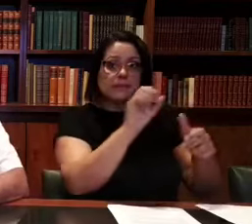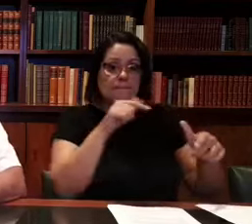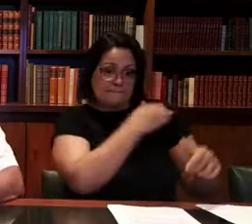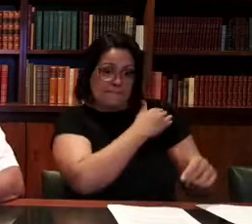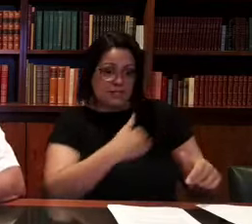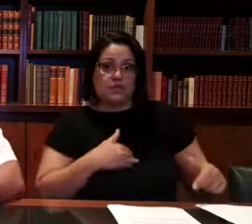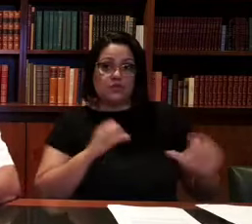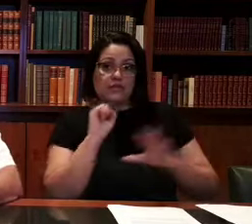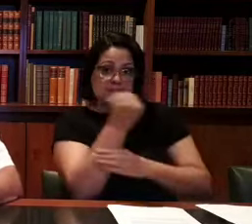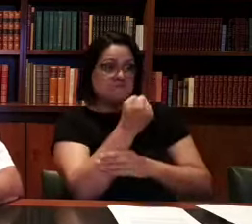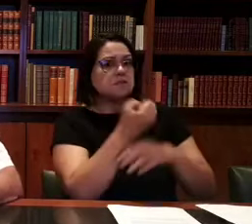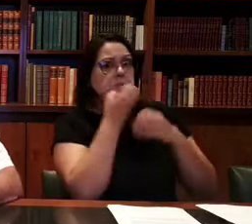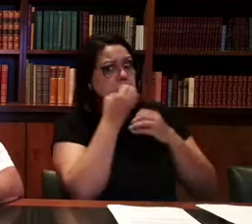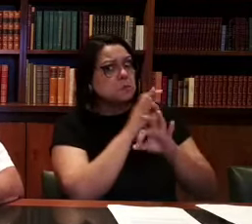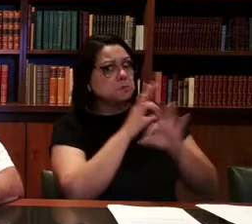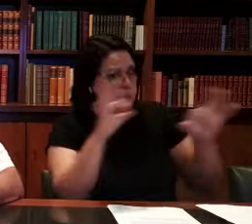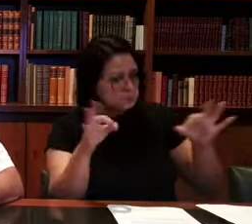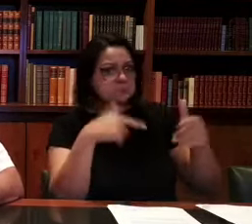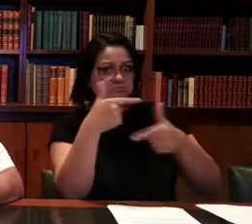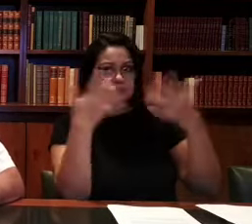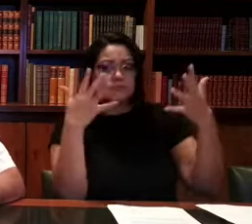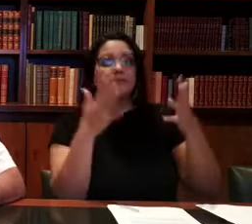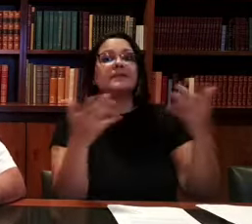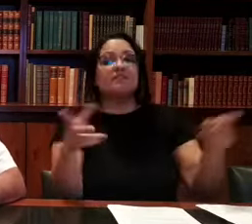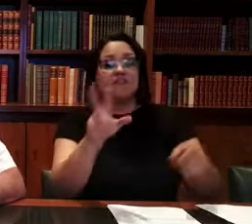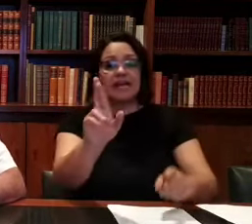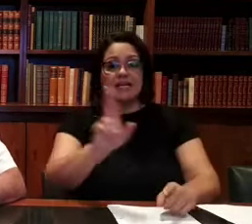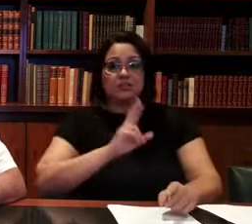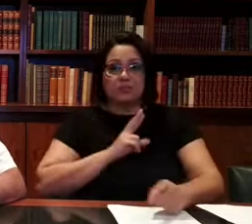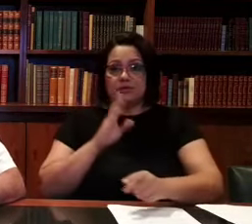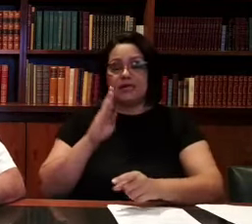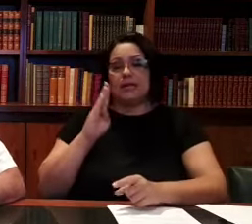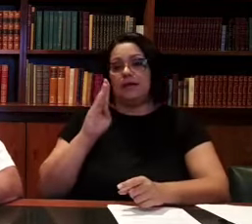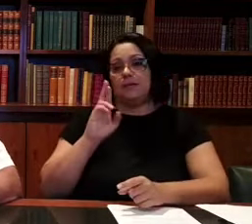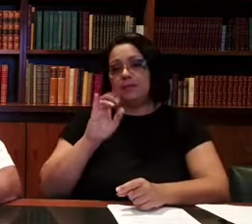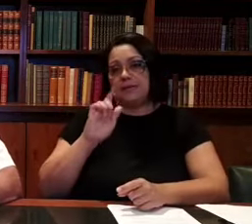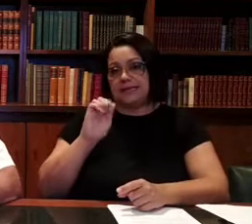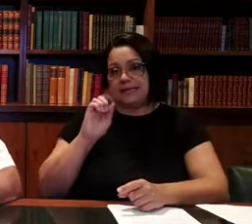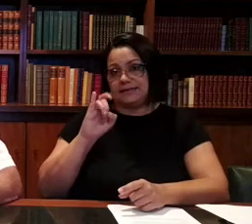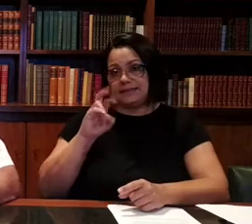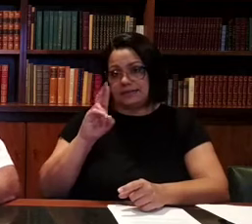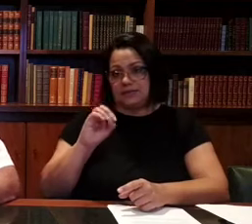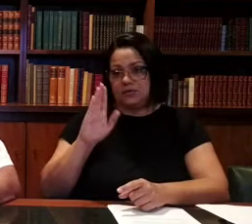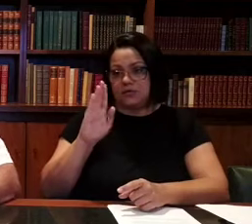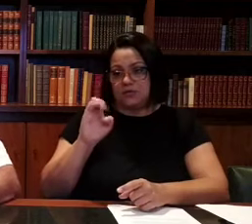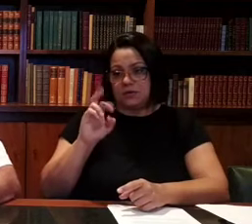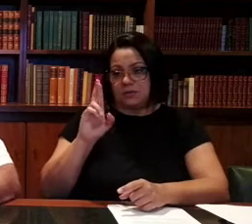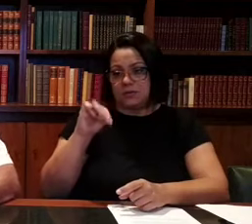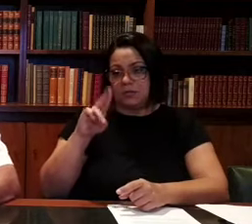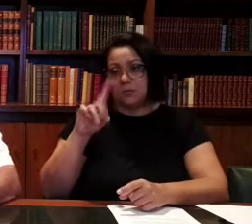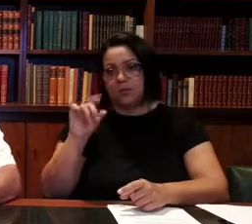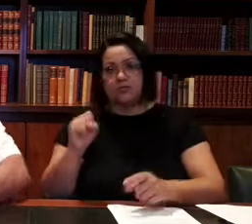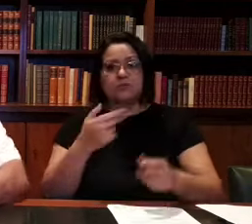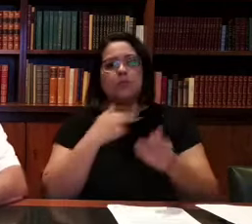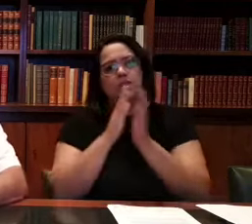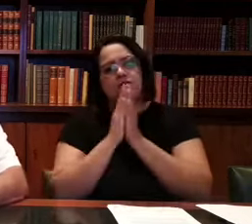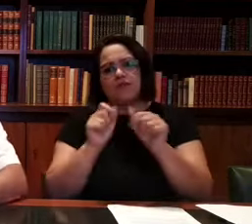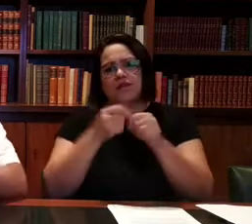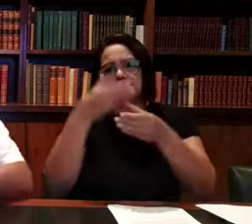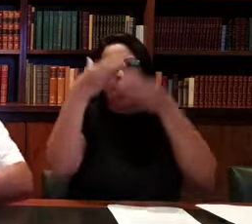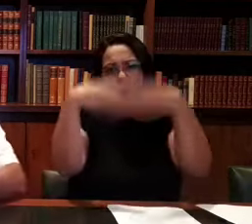já eu botei a resposta daqui a pouco do nosso querido brigadeiro ver muito sobre o concurso ali não conheci dir m e